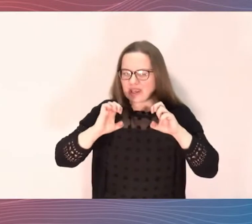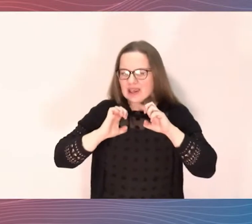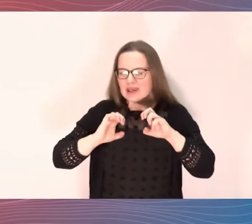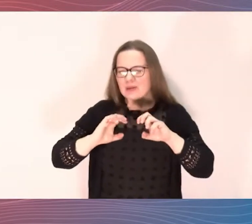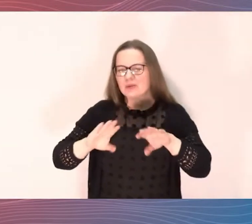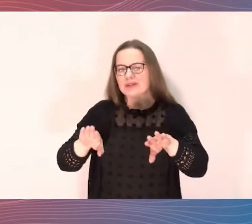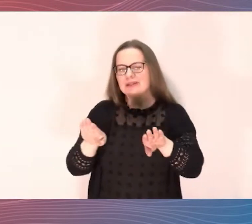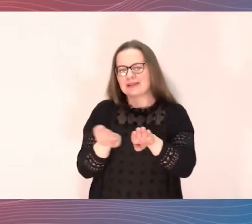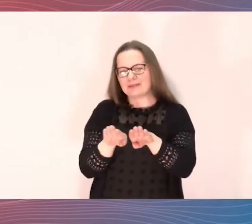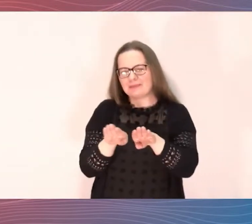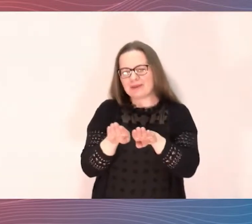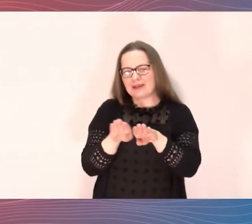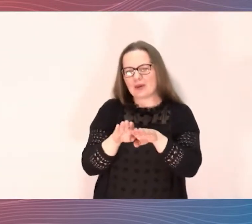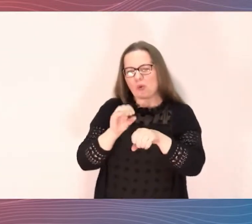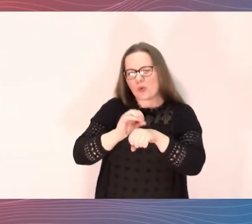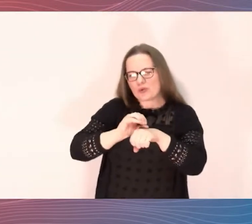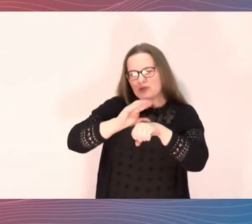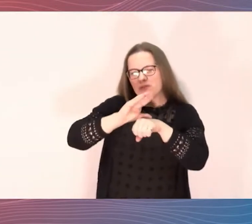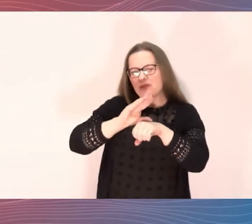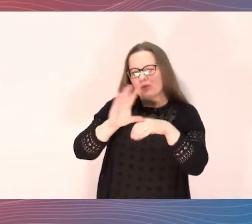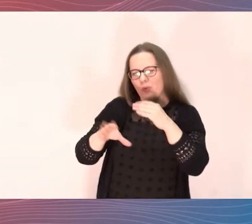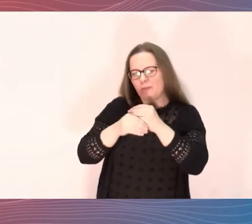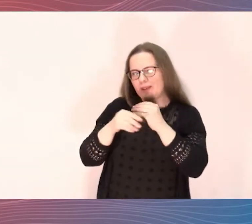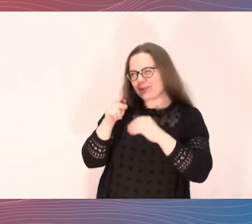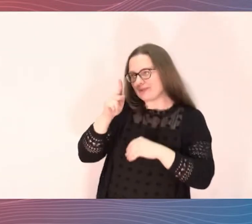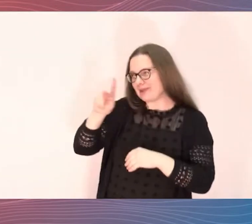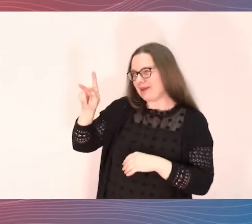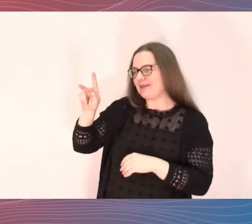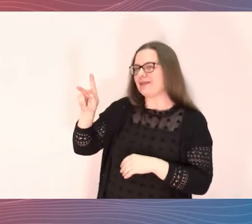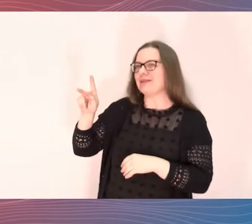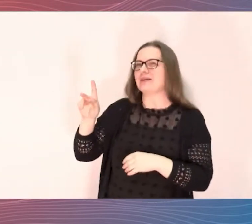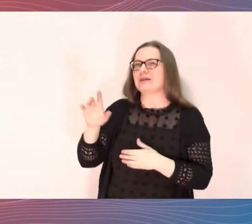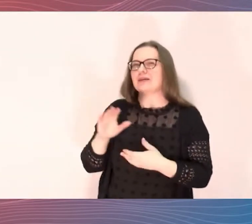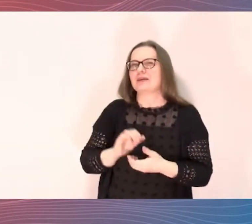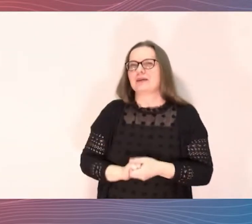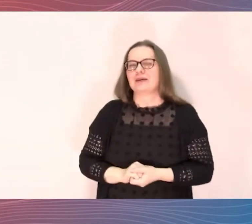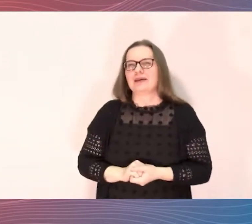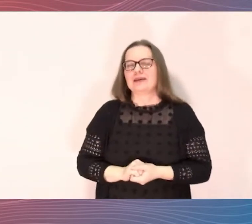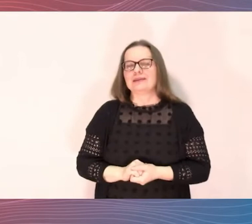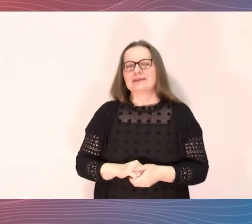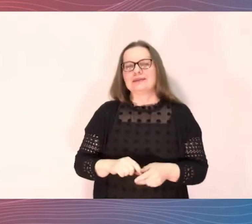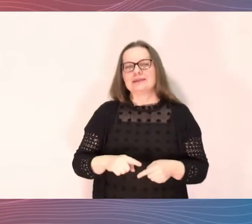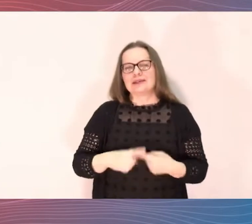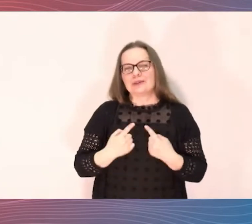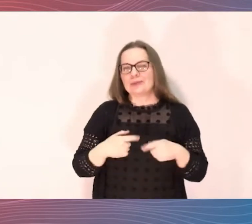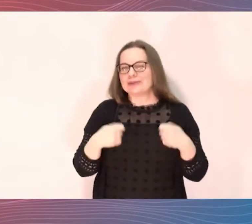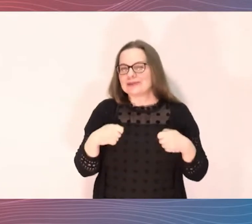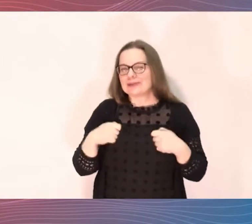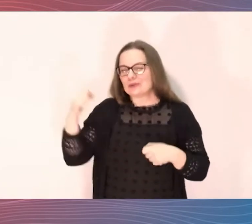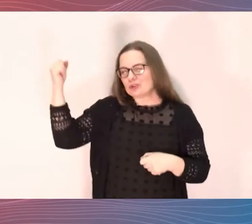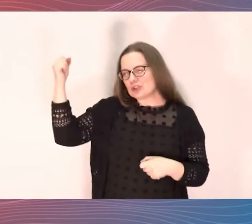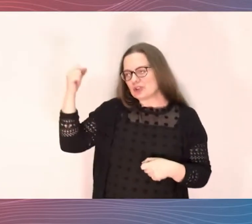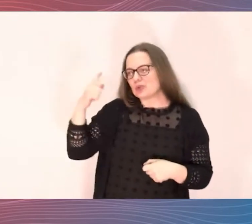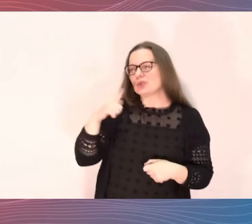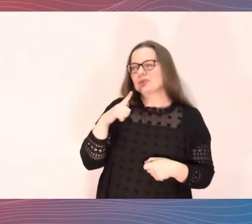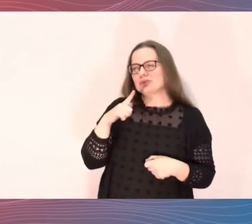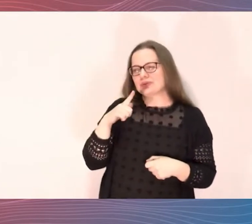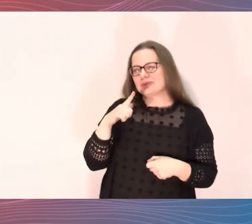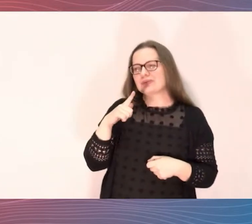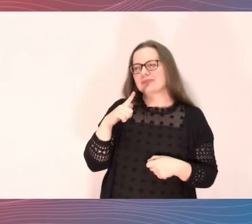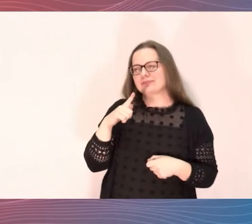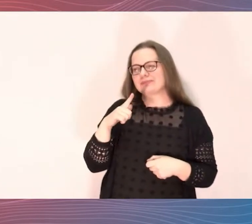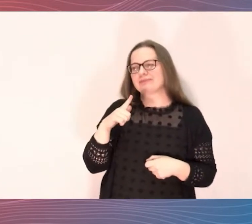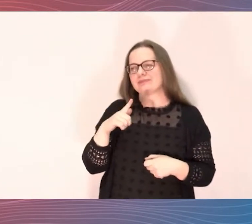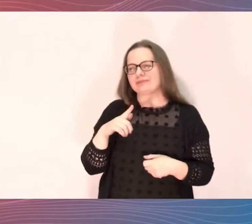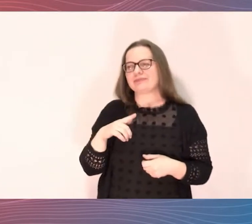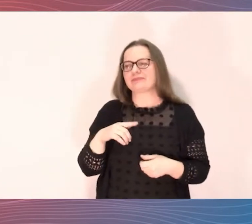Deus. Irmãos, nós primeiramente, para ver, precisamos ter luz. Deus precisa